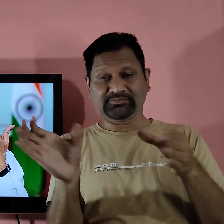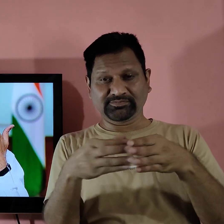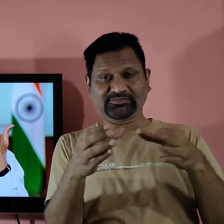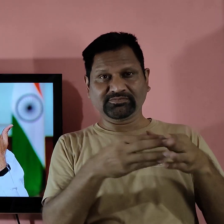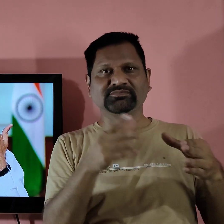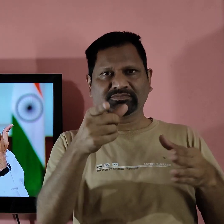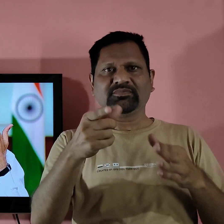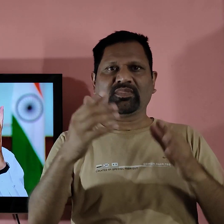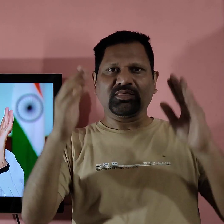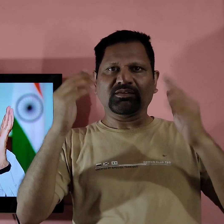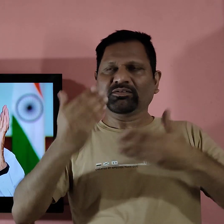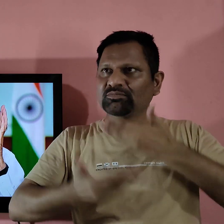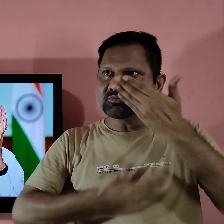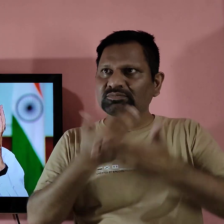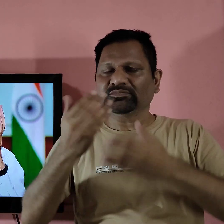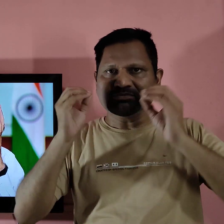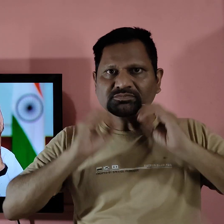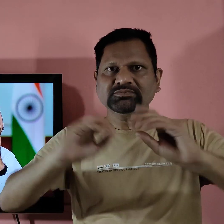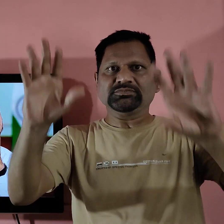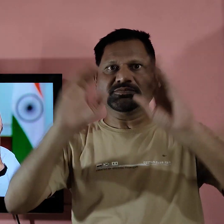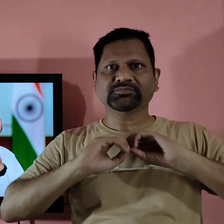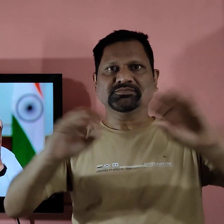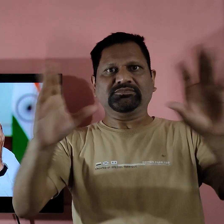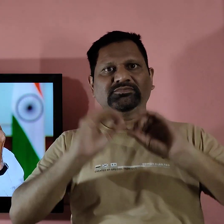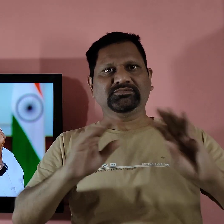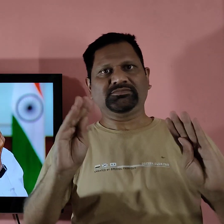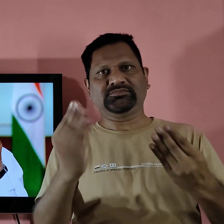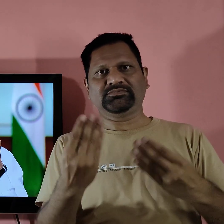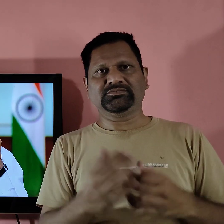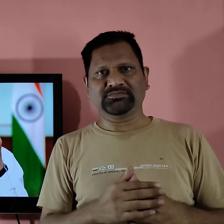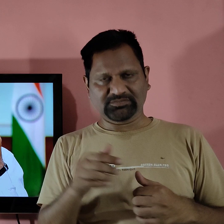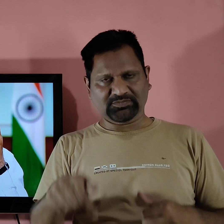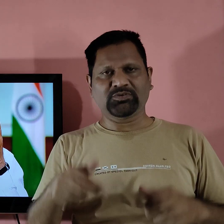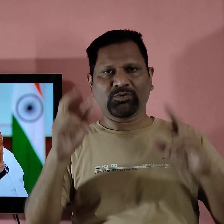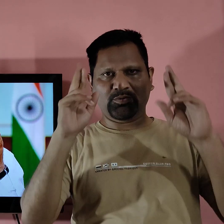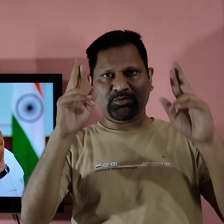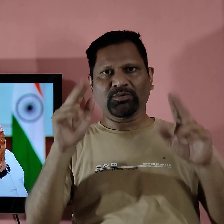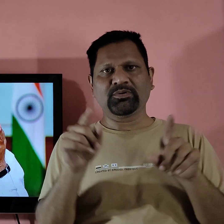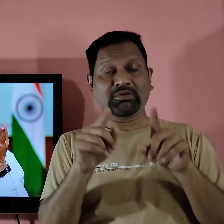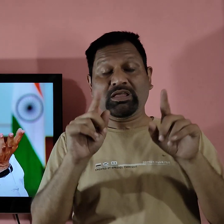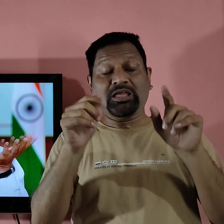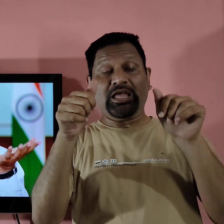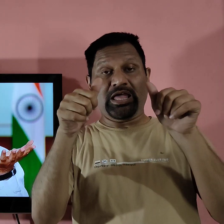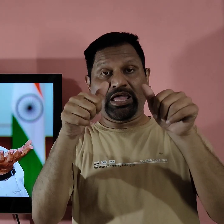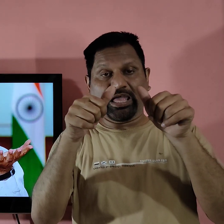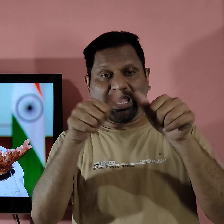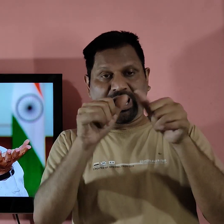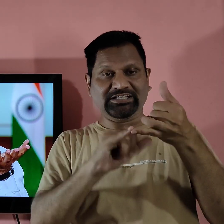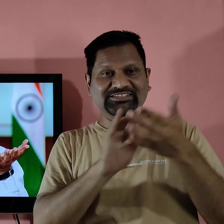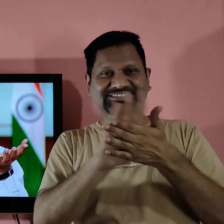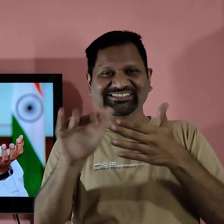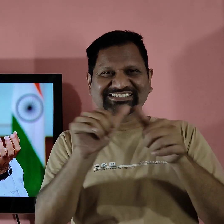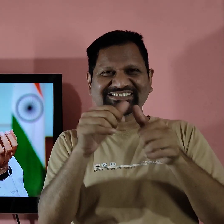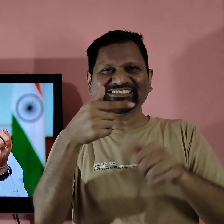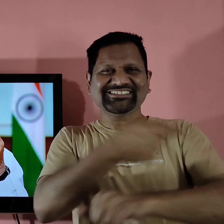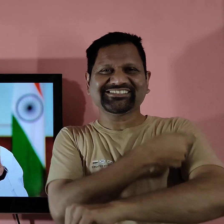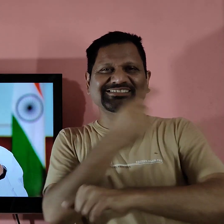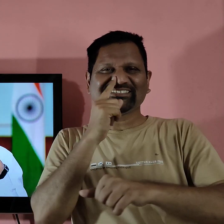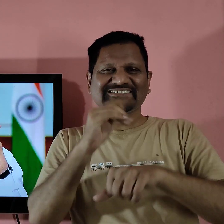बनाकर जागरूकता के अभियान को तेज कर सकते हैं। आशा है, एएनएम है, आंगनबाड़ी कार्यकर्ता के